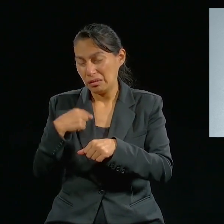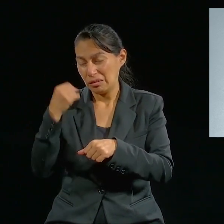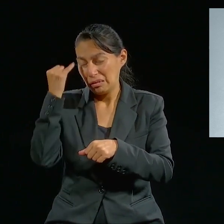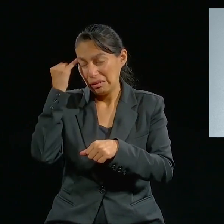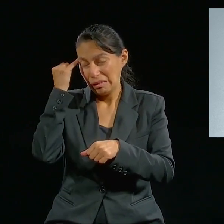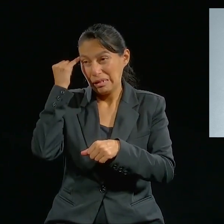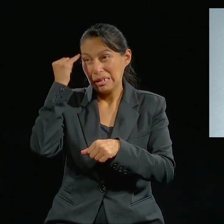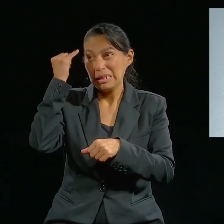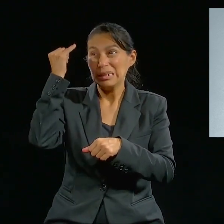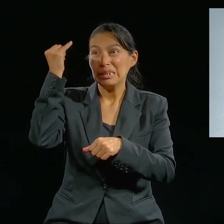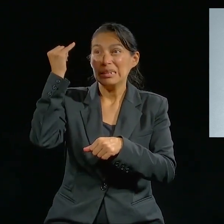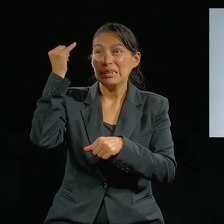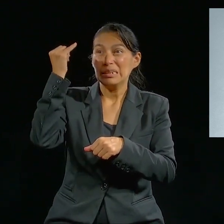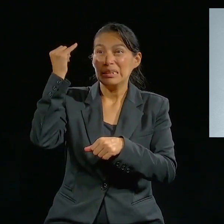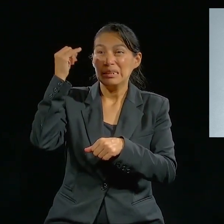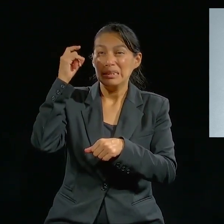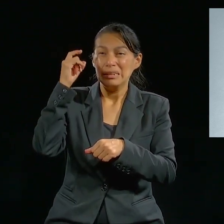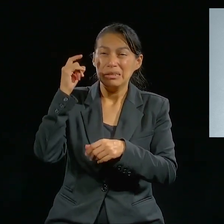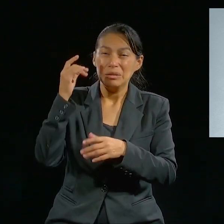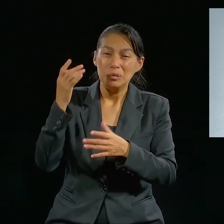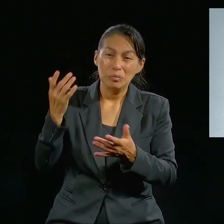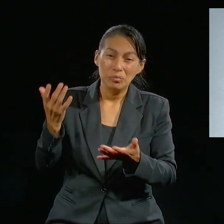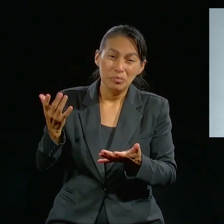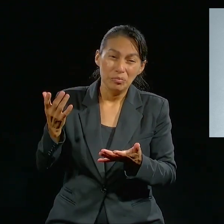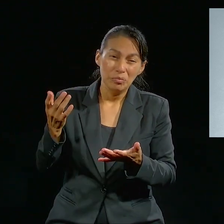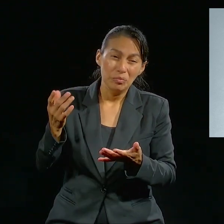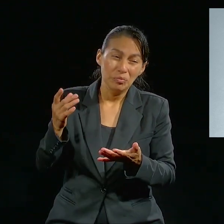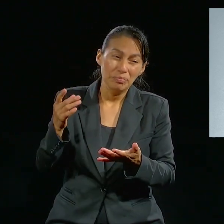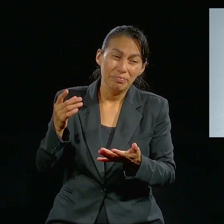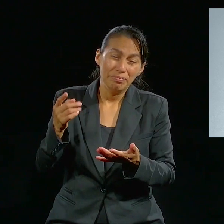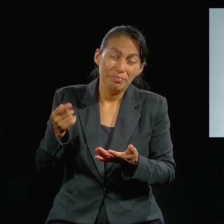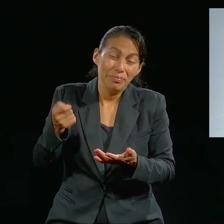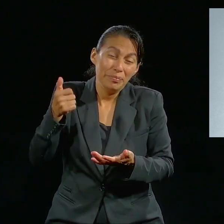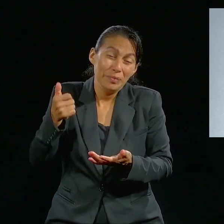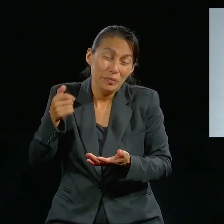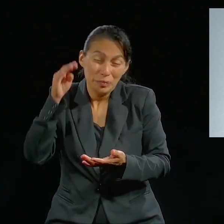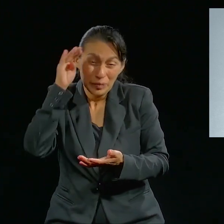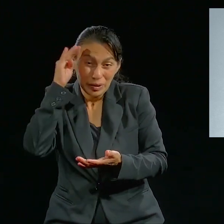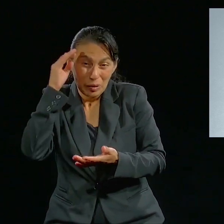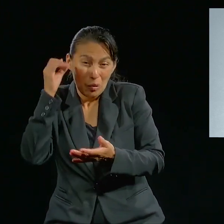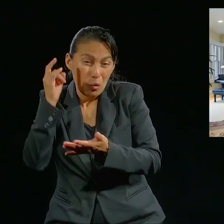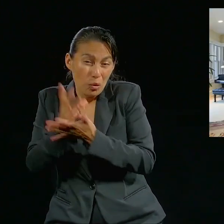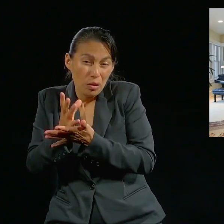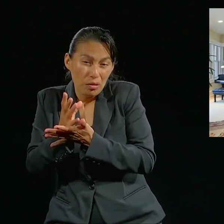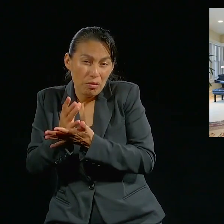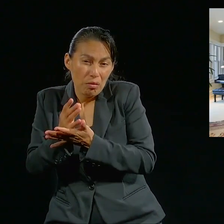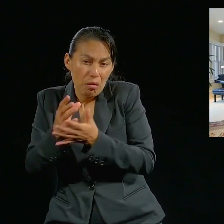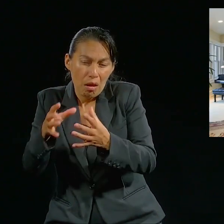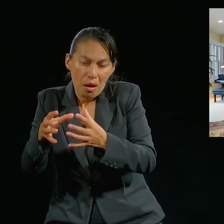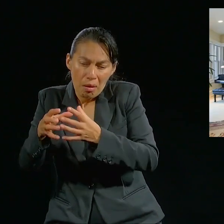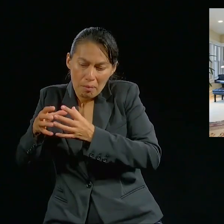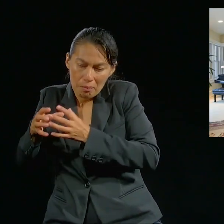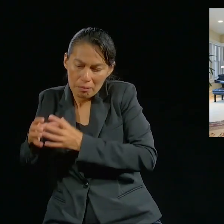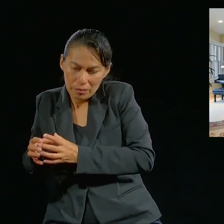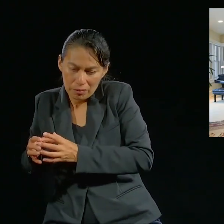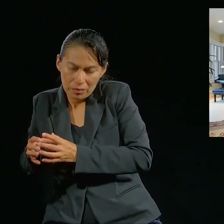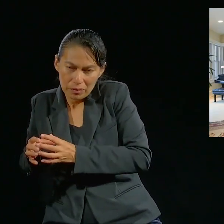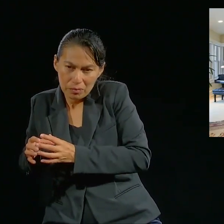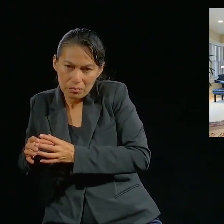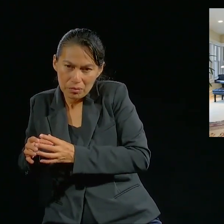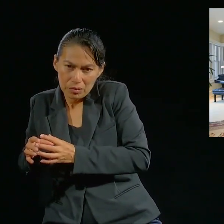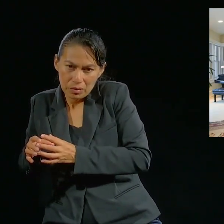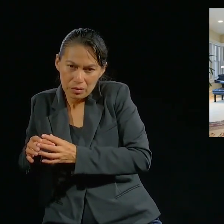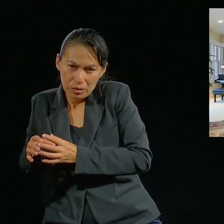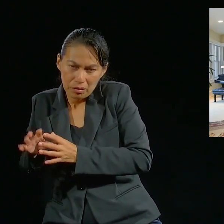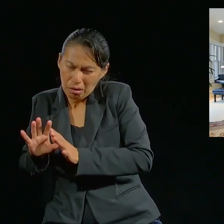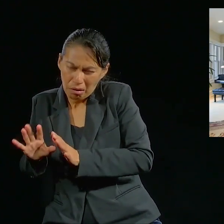imaginé que iba a ser pues un momento en el que solo había que resguardarse y hasta ahí ¿no? una